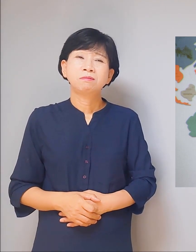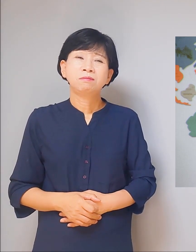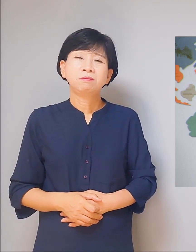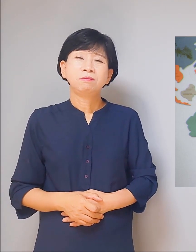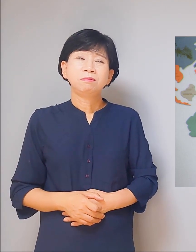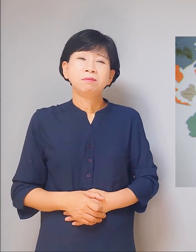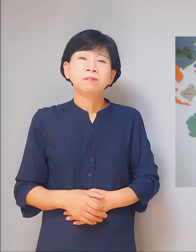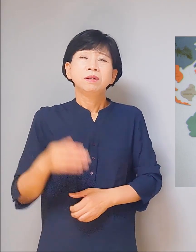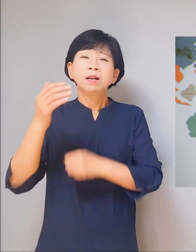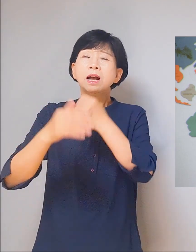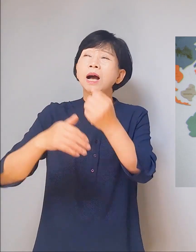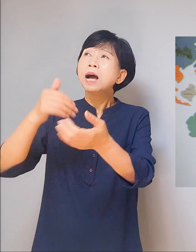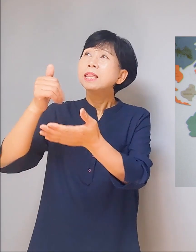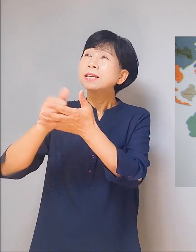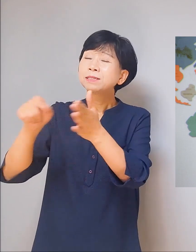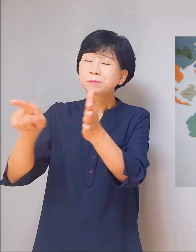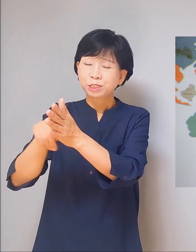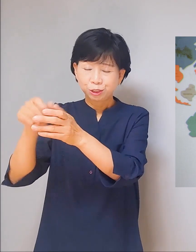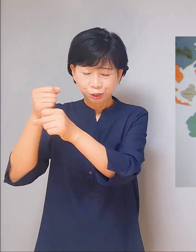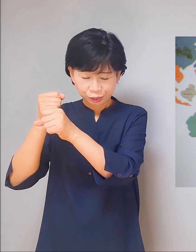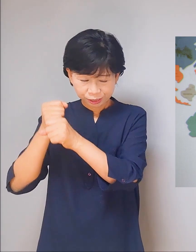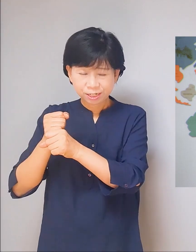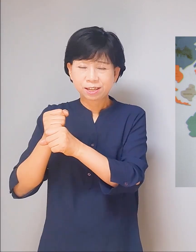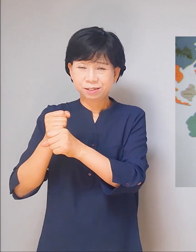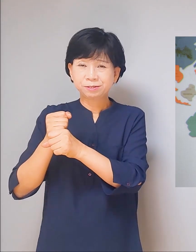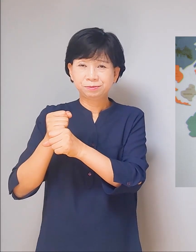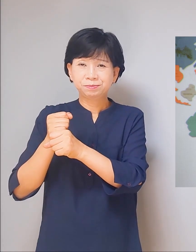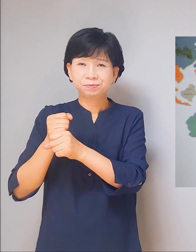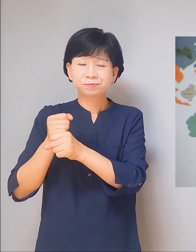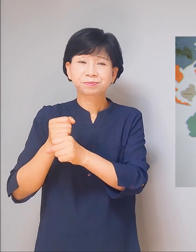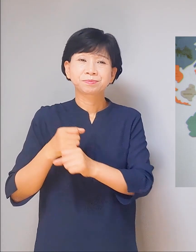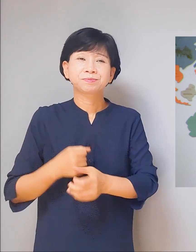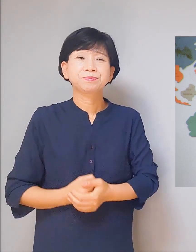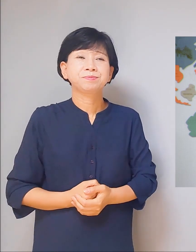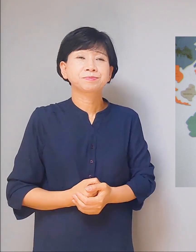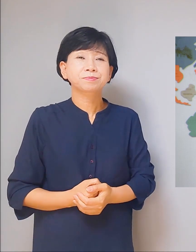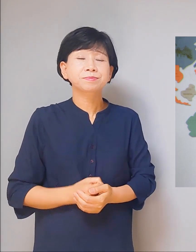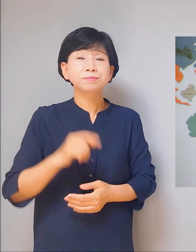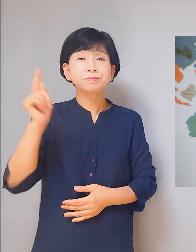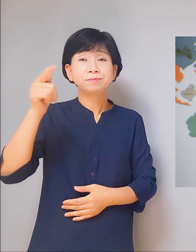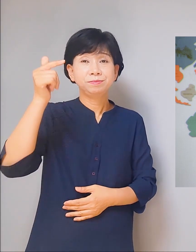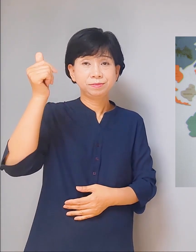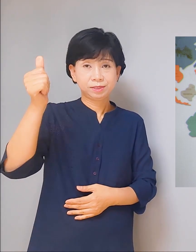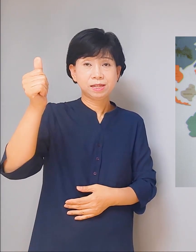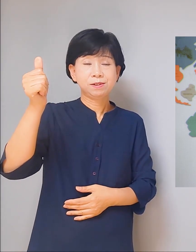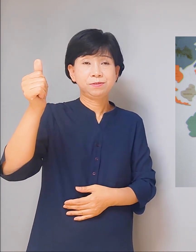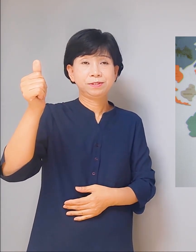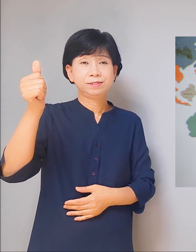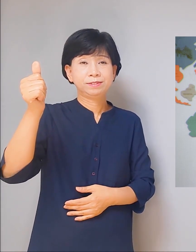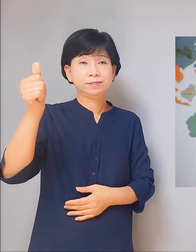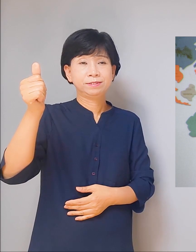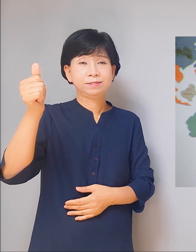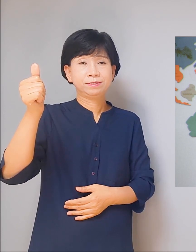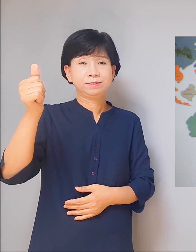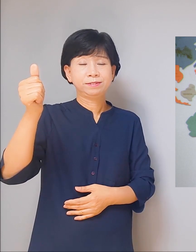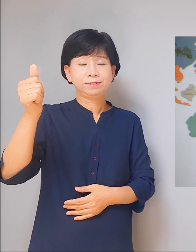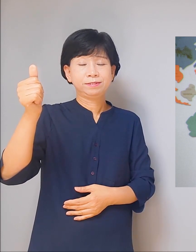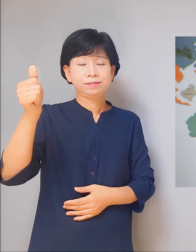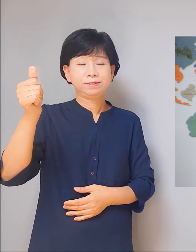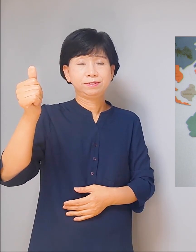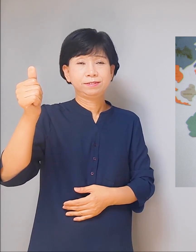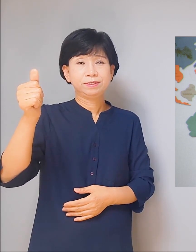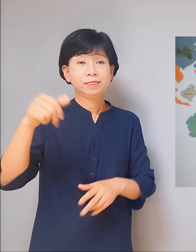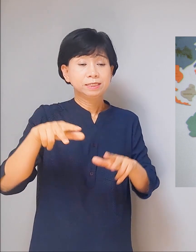그리고 여전히 하나님을 신뢰하고 있습니다. 그 다윗의 시대, 지금 이 연차를